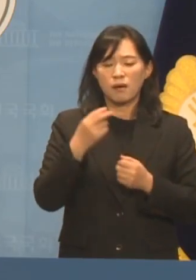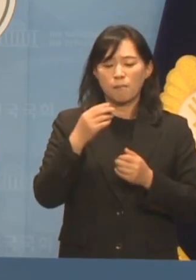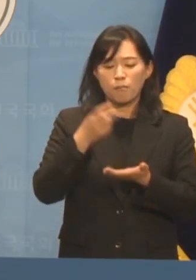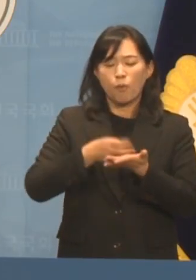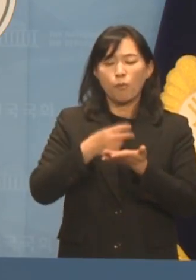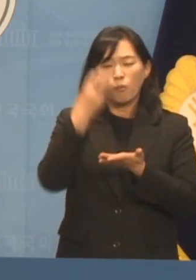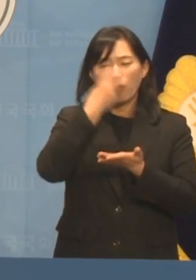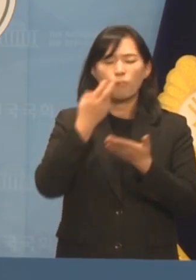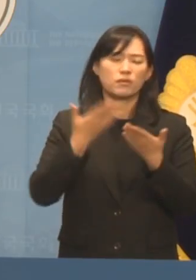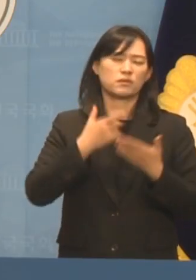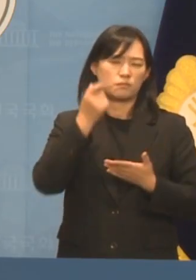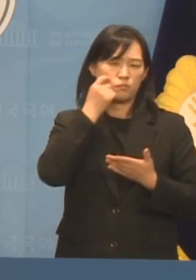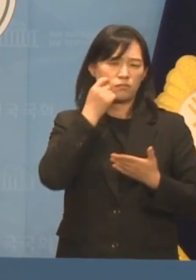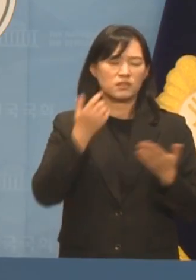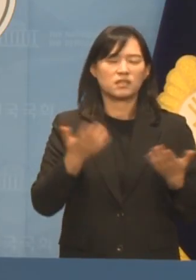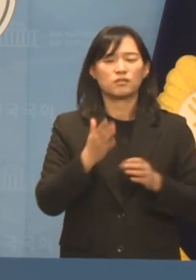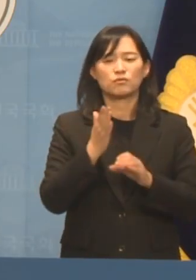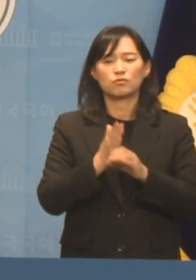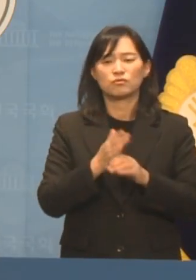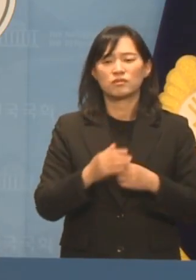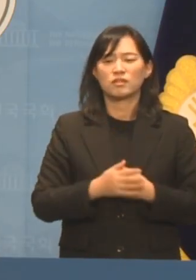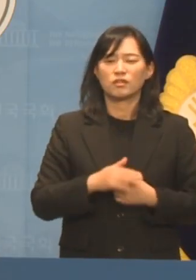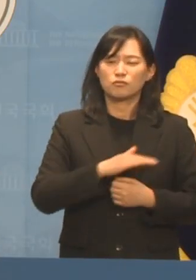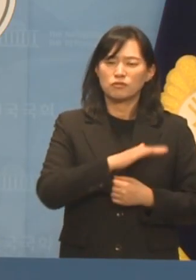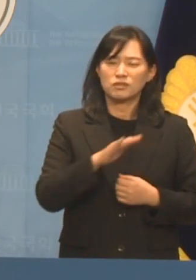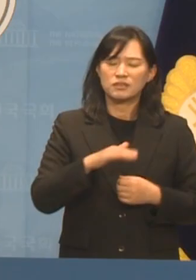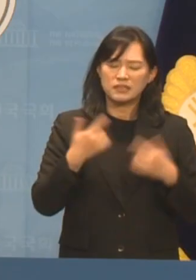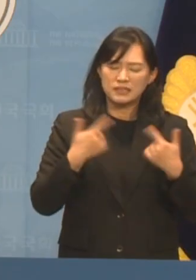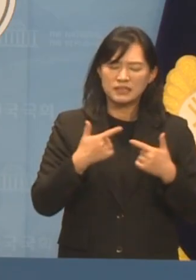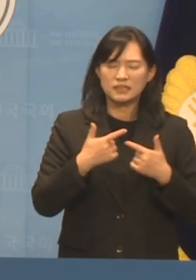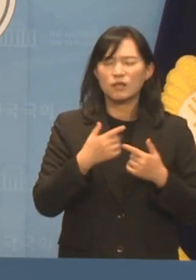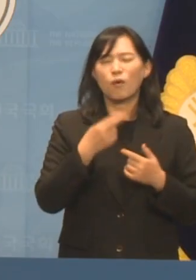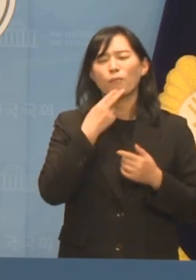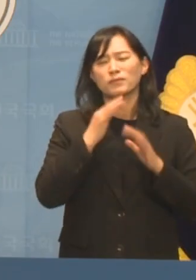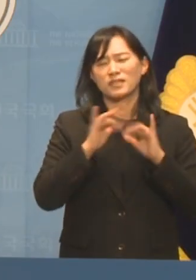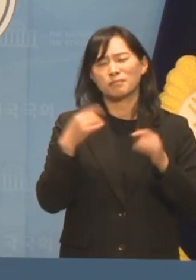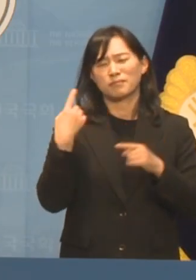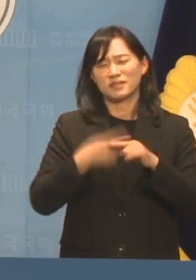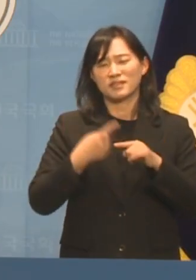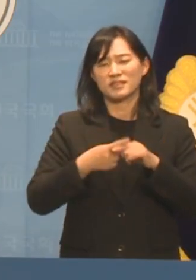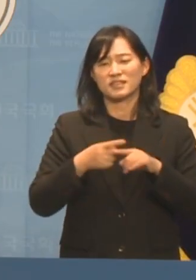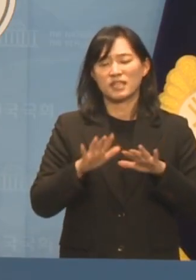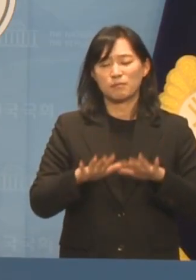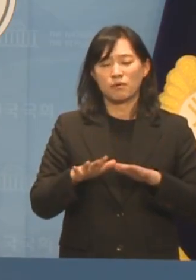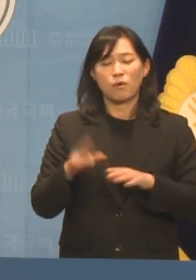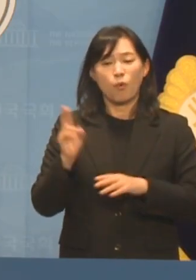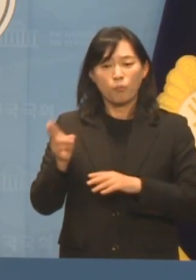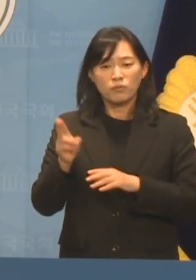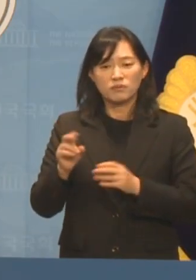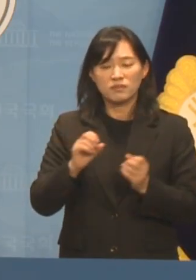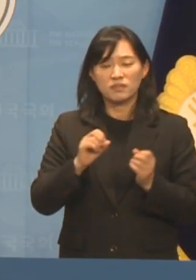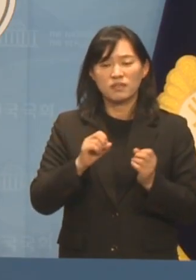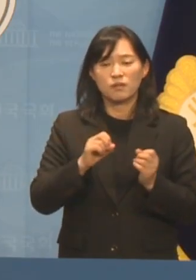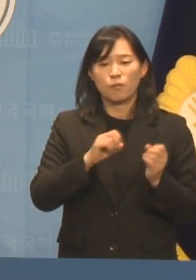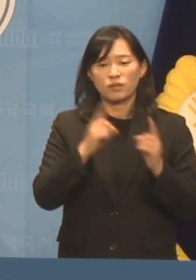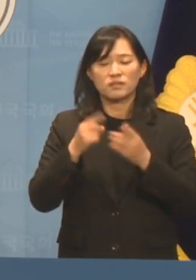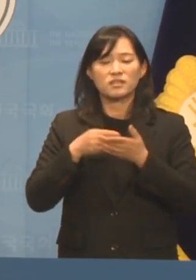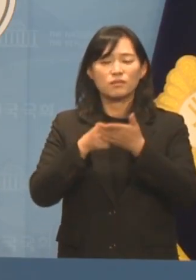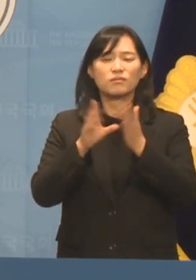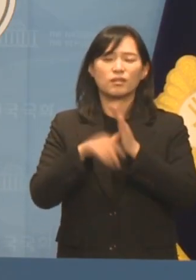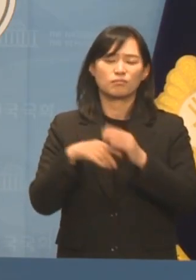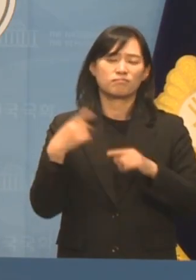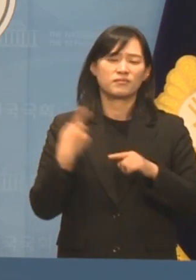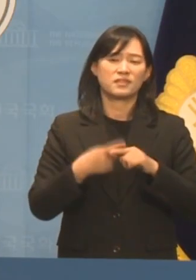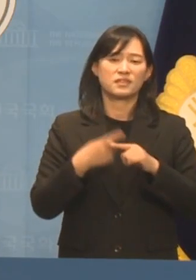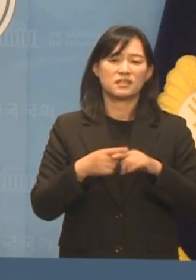채 일하고 있습니다. 우리는 늘 투명 인간이었습니다. 이번 홈플러스 기업 회생 신청 상태에도 마찬가지입니다.